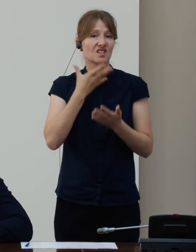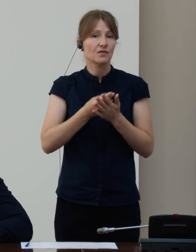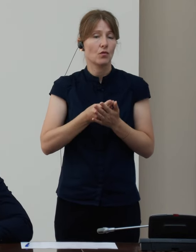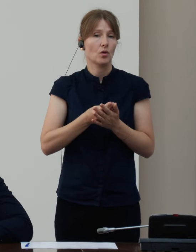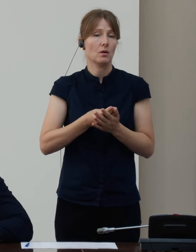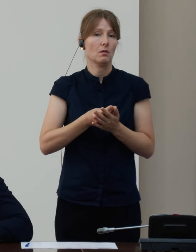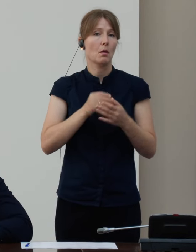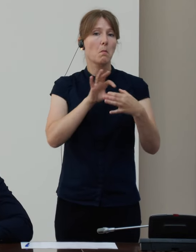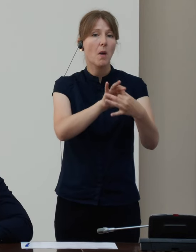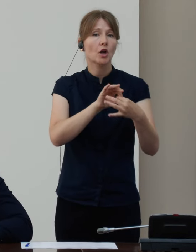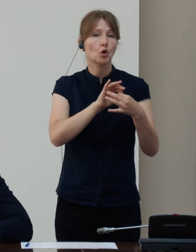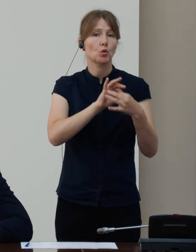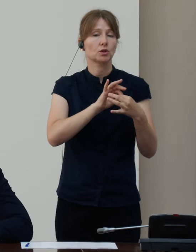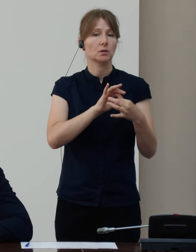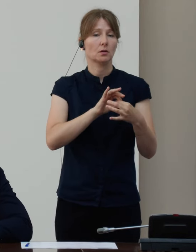pentru parteneriatul